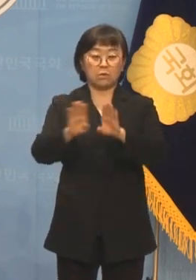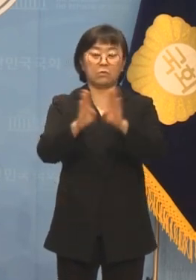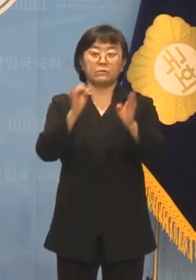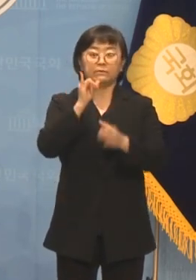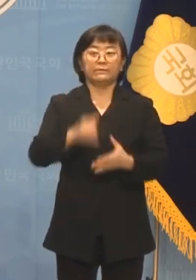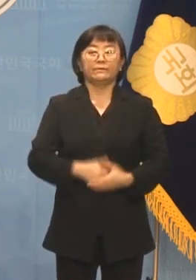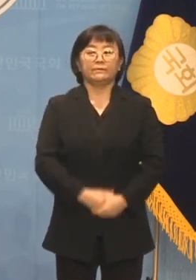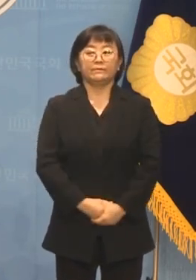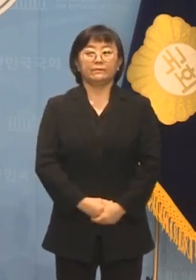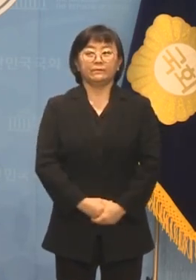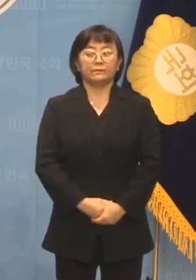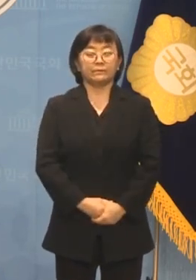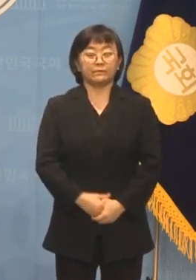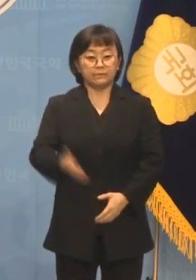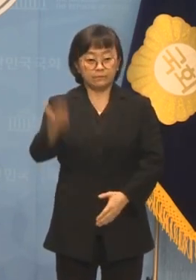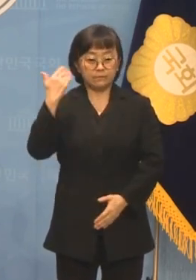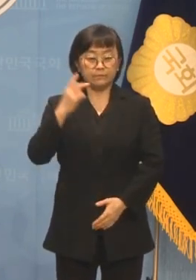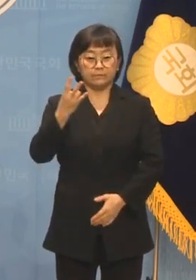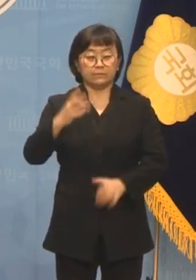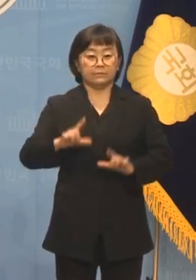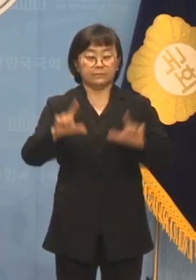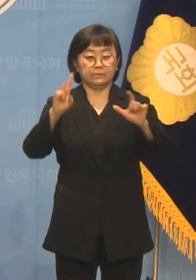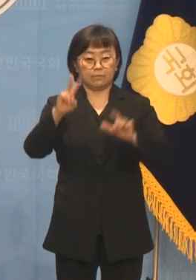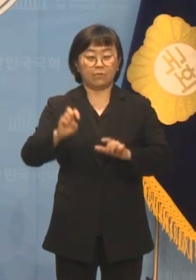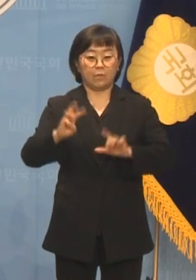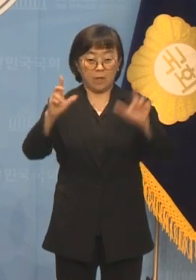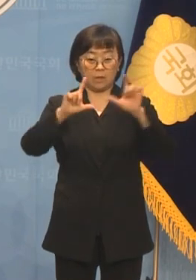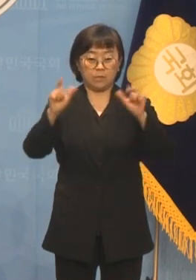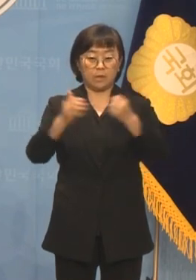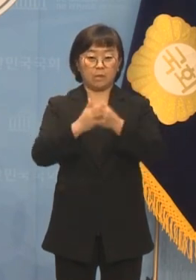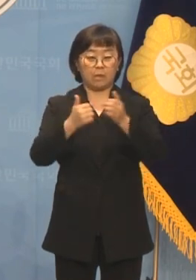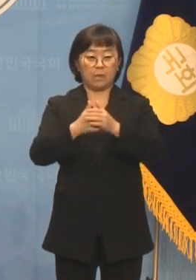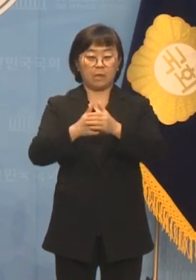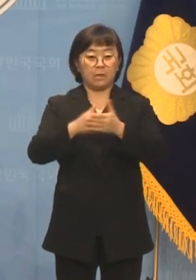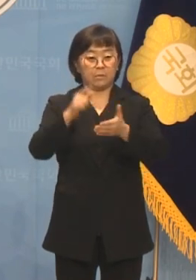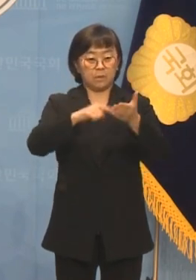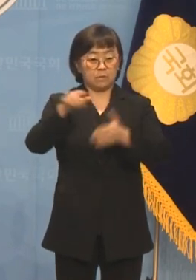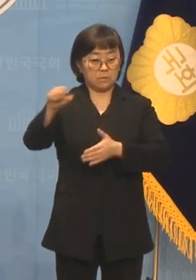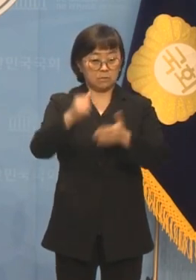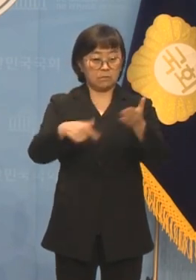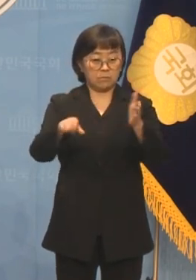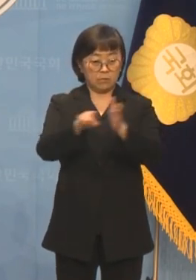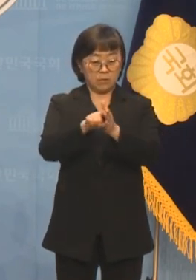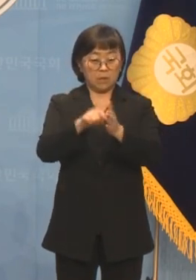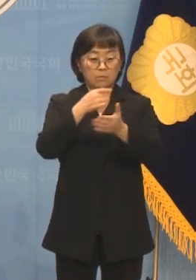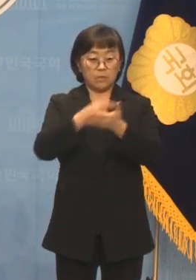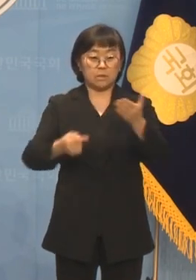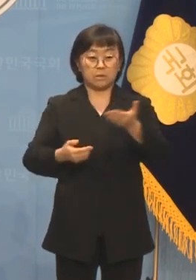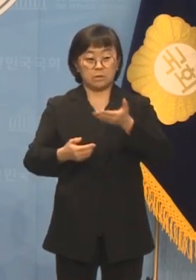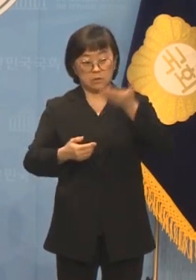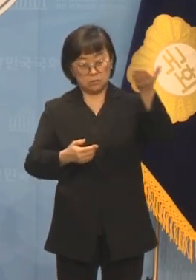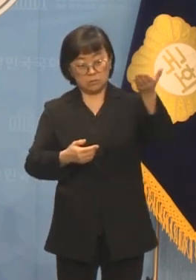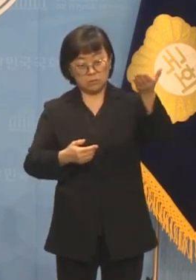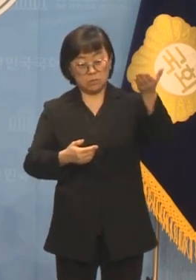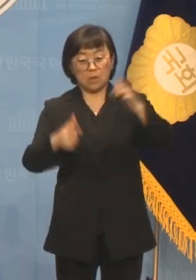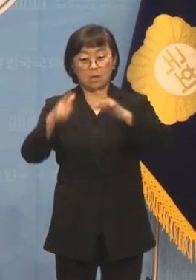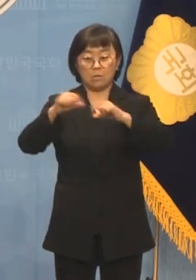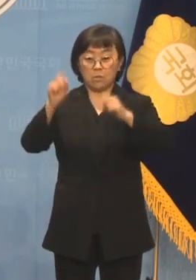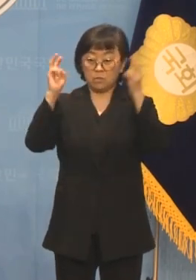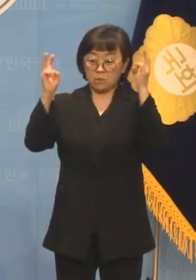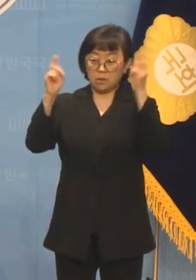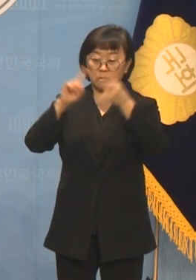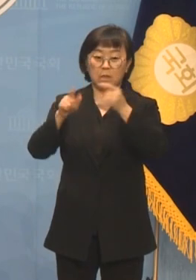있습니다. 지난 23일 일본기업 배상금을 확보하기 위해 강제동원 피해자가 제출한 일본기업에